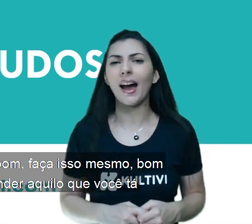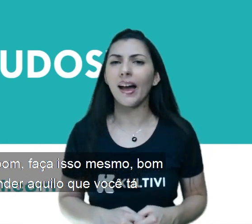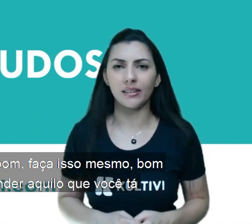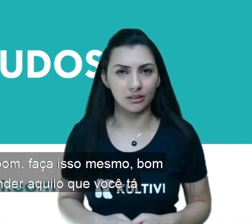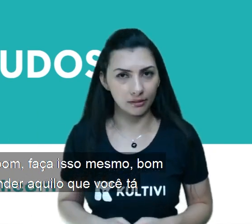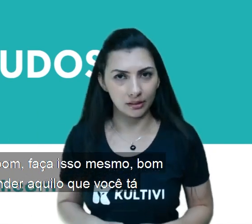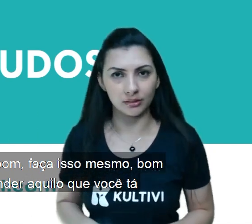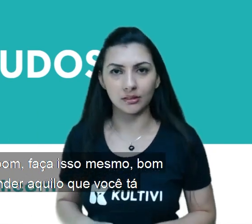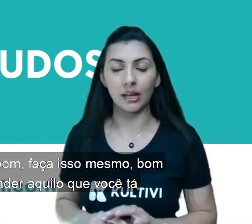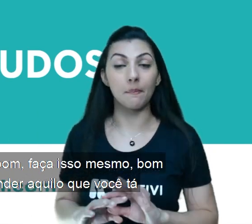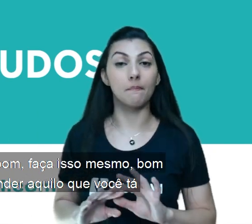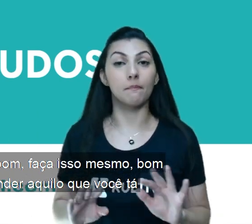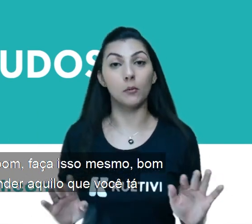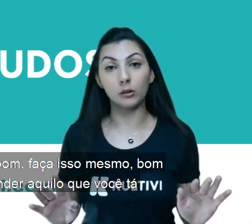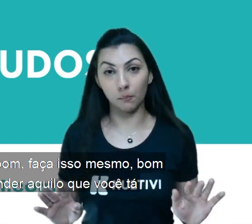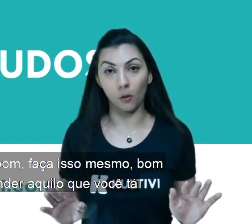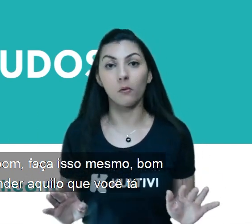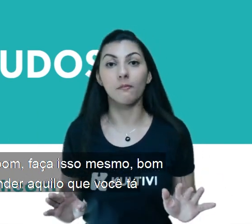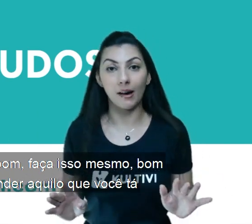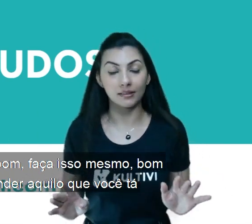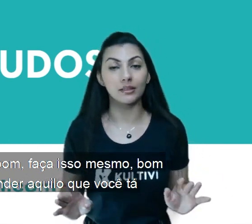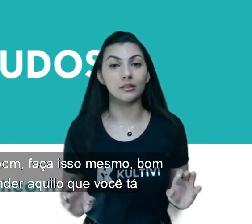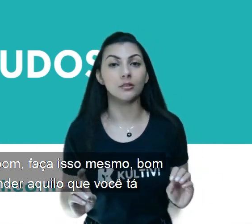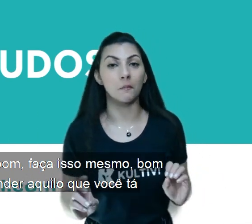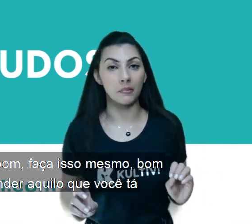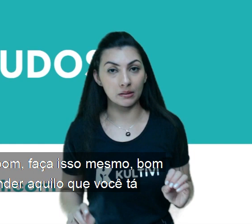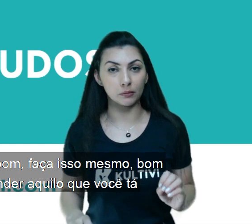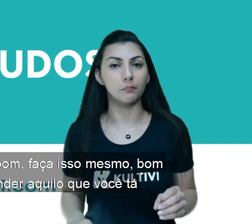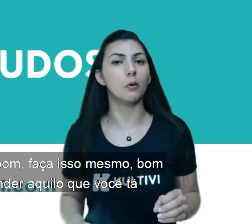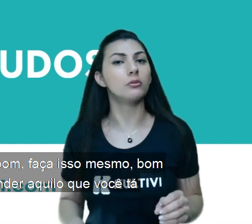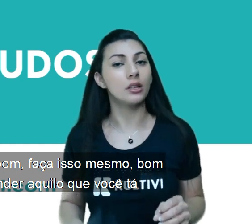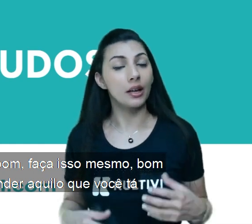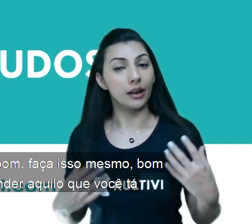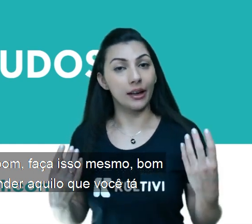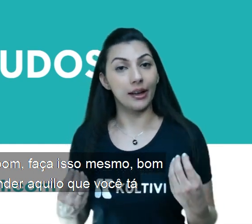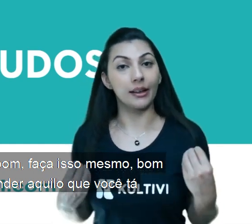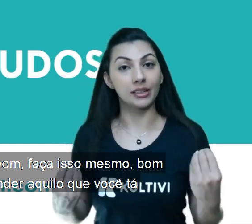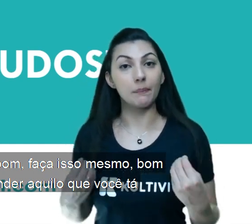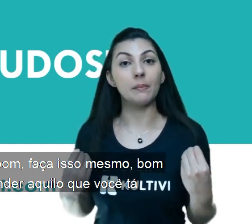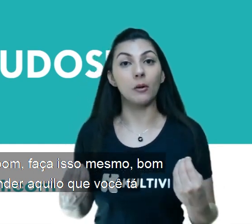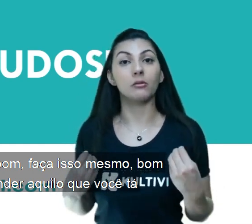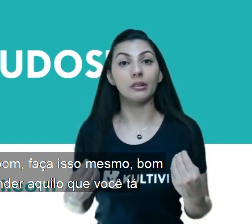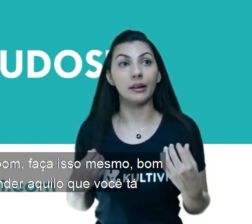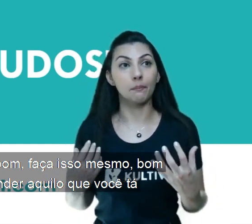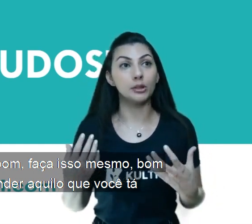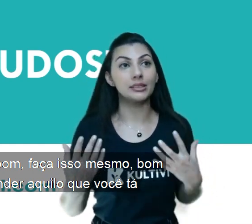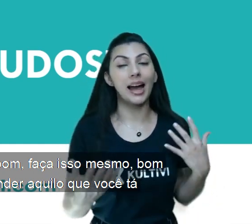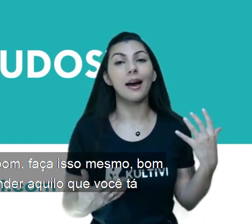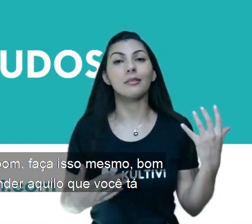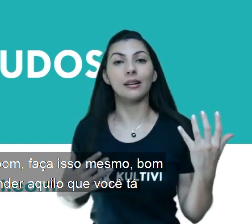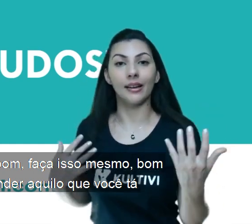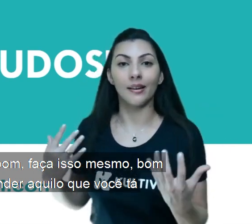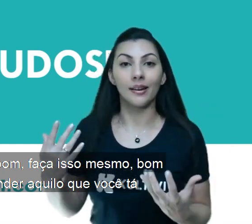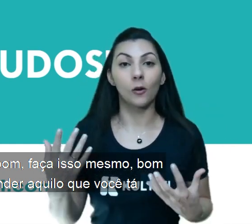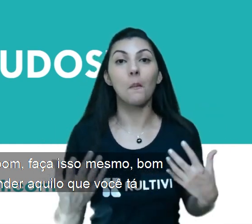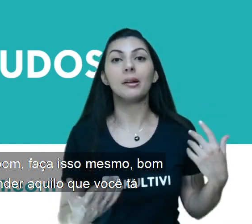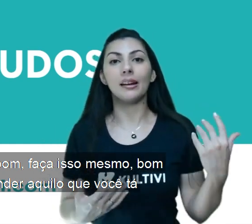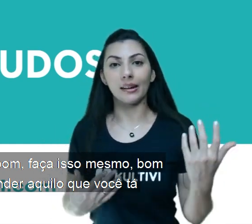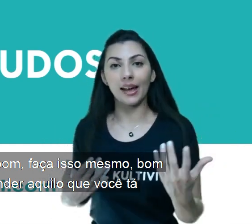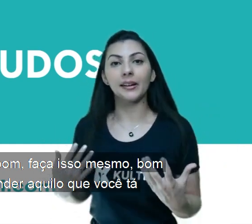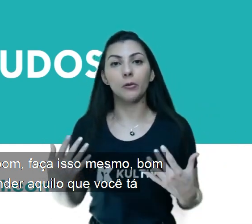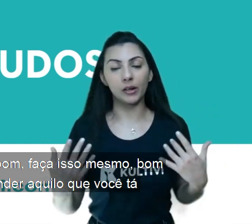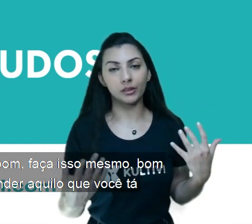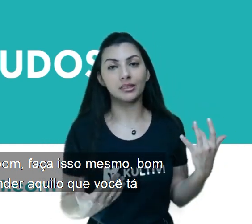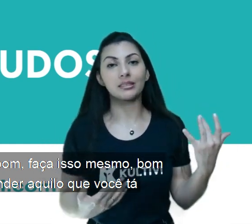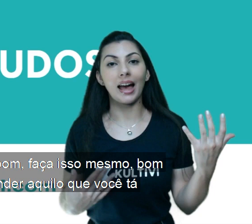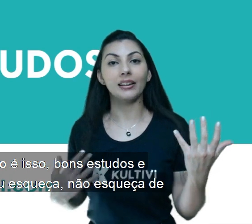assistir várias vezes. É muito bom, faça isso mesmo. É sempre bom buscar